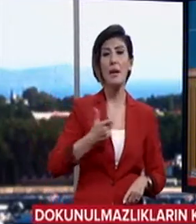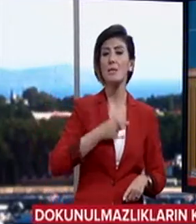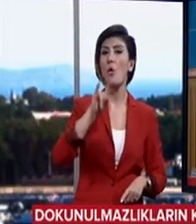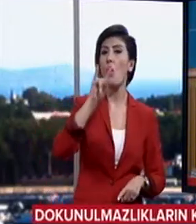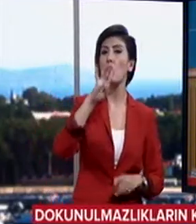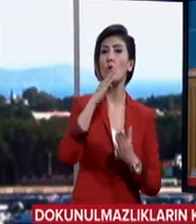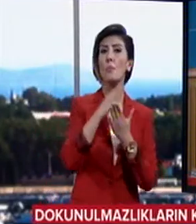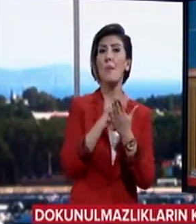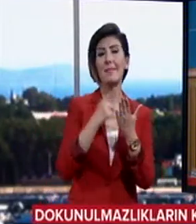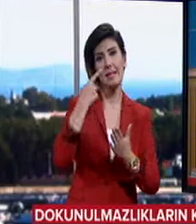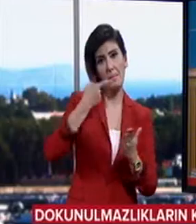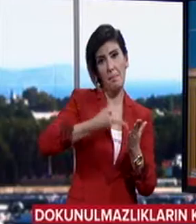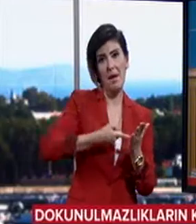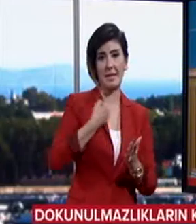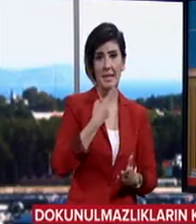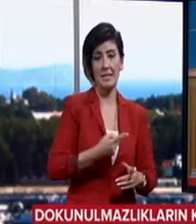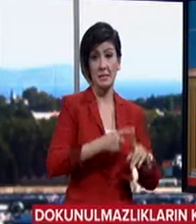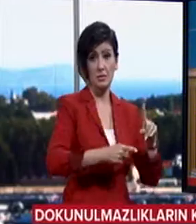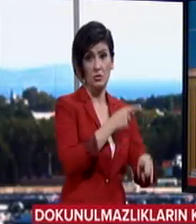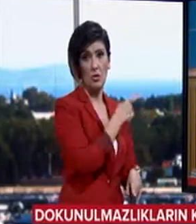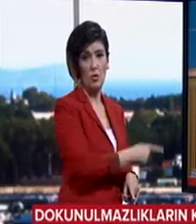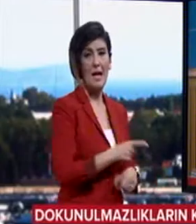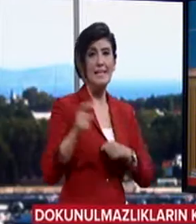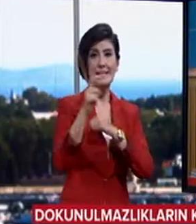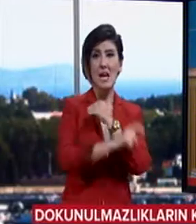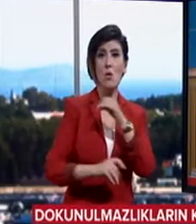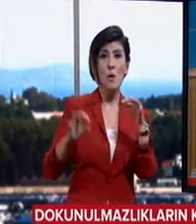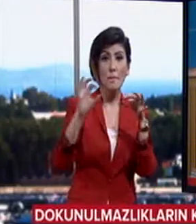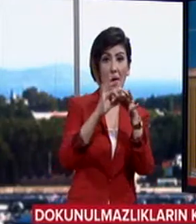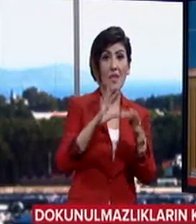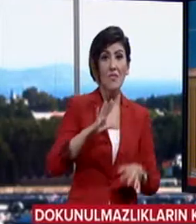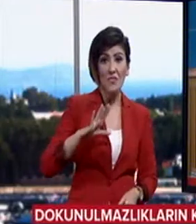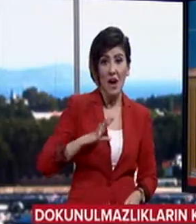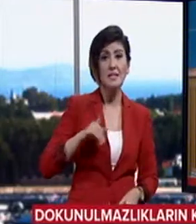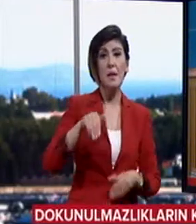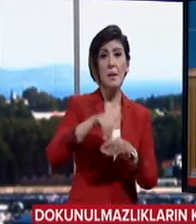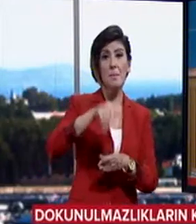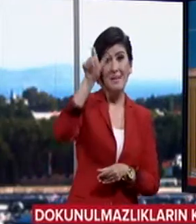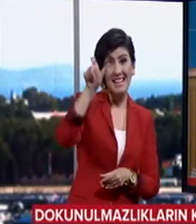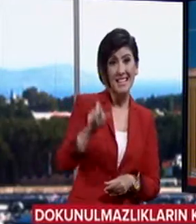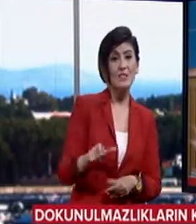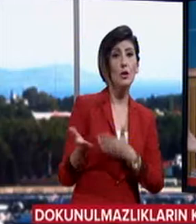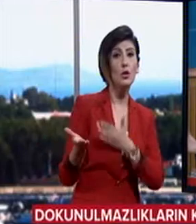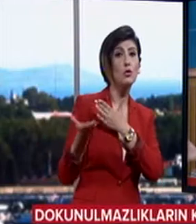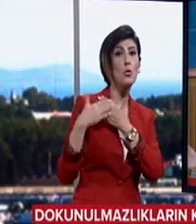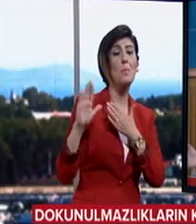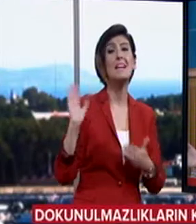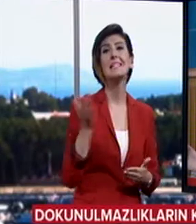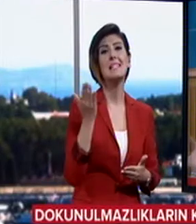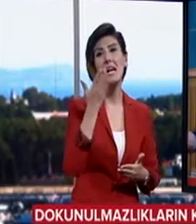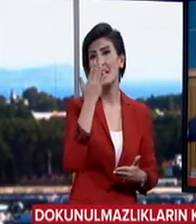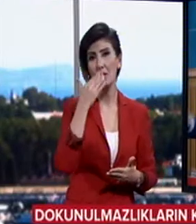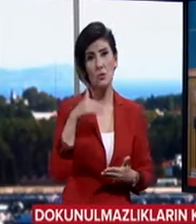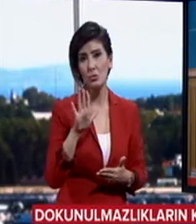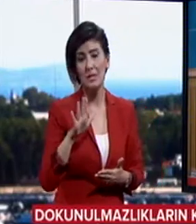anayasanın 14. maddesine dayandırdı. Kılıçdaroğlu, terörle bağlantısı varsa bir milletvekilinin